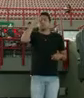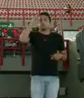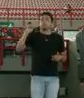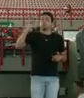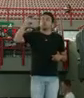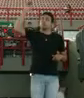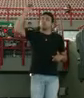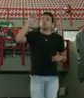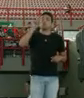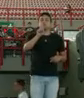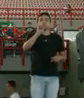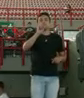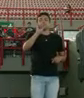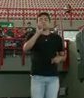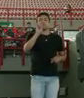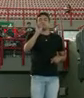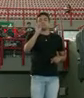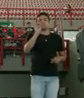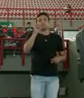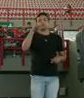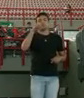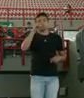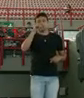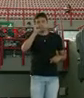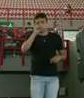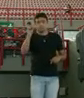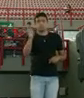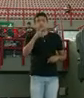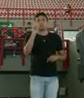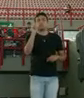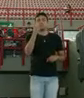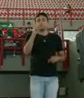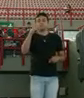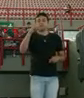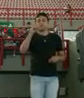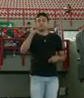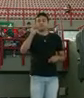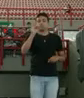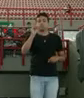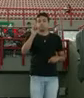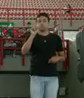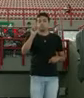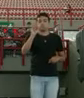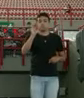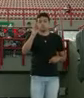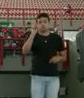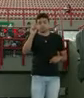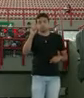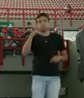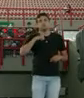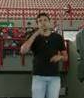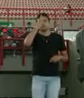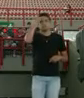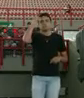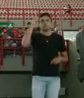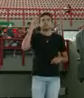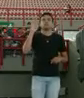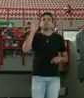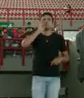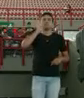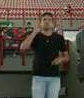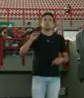crescimento? Gigantismo hipofisário. Tem uma galera que cresce, acha bacana,